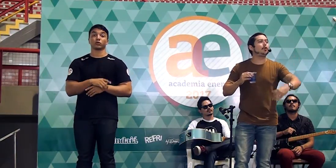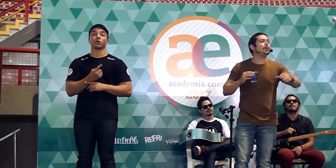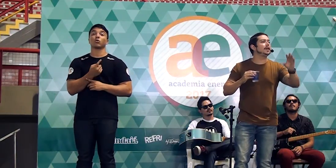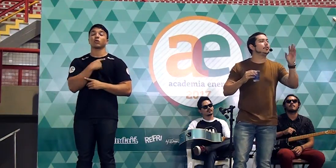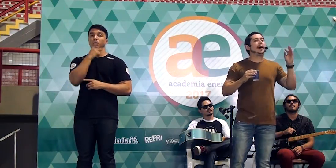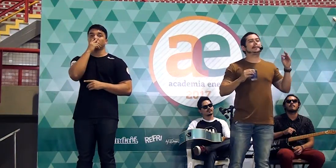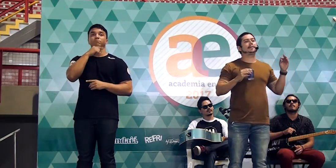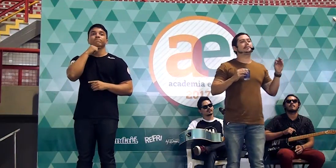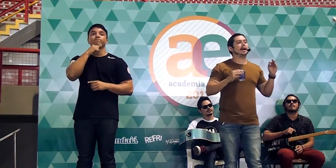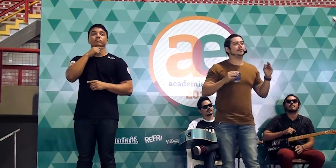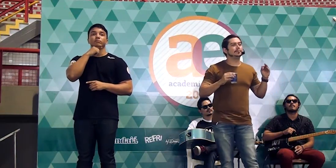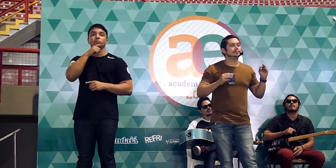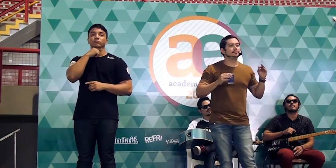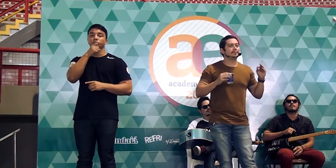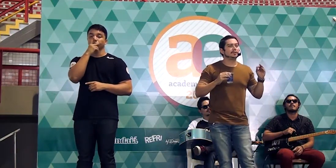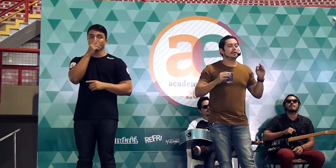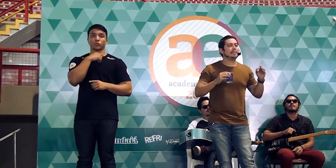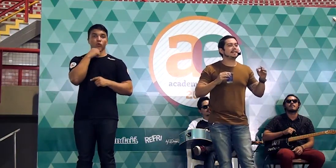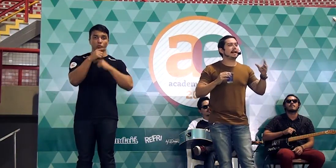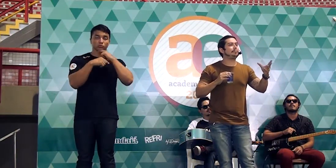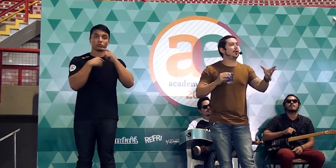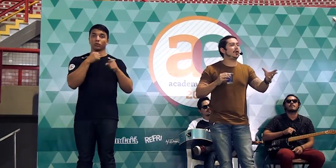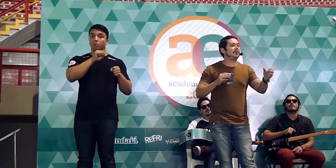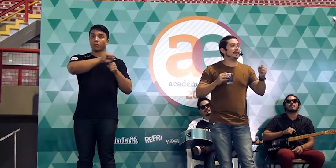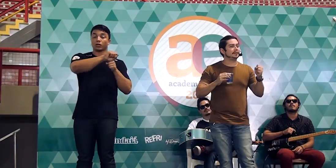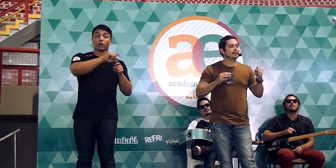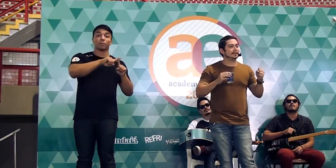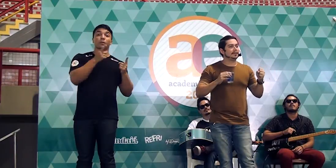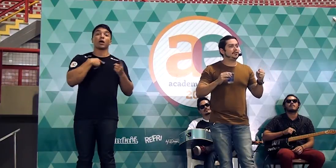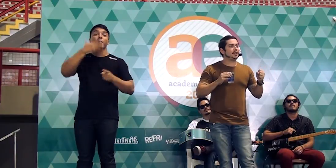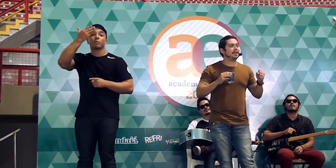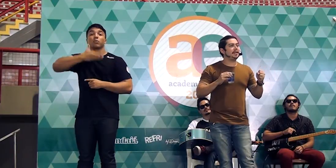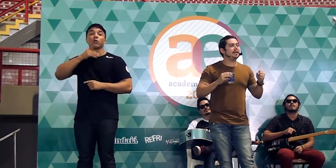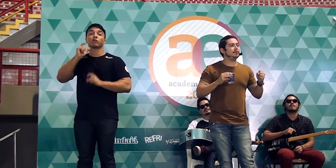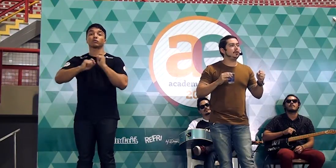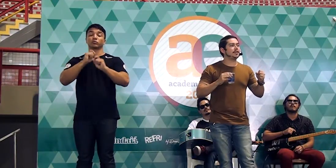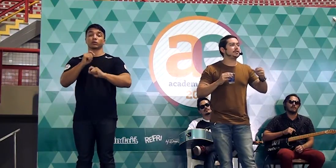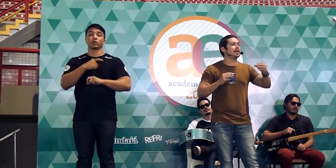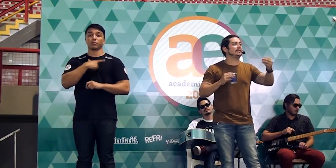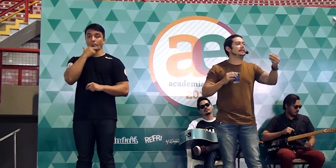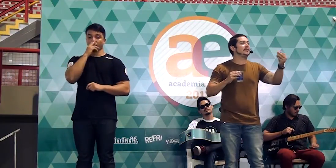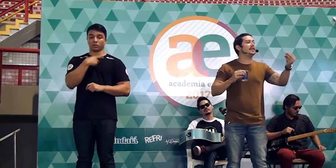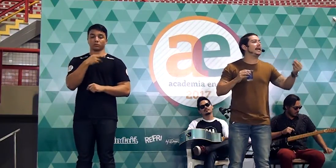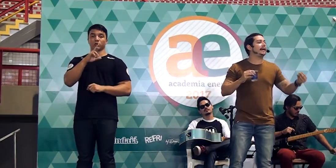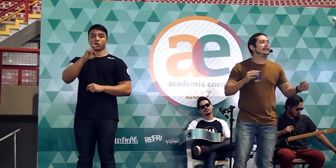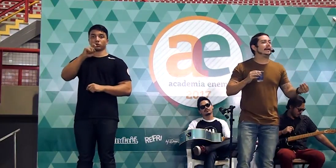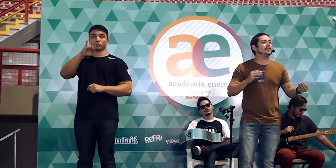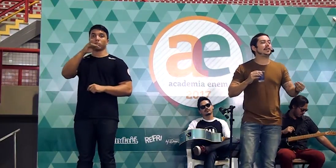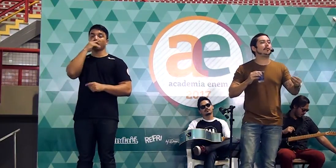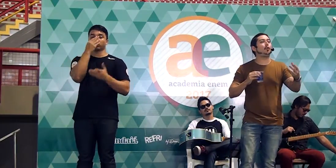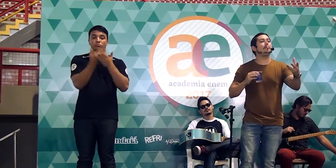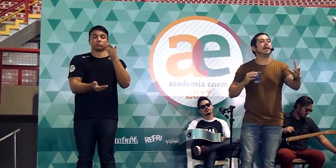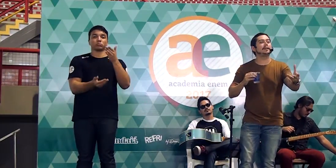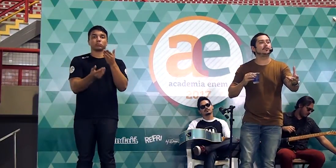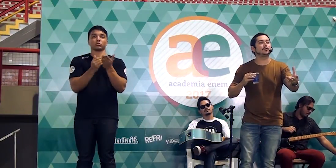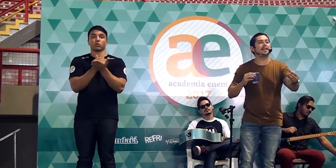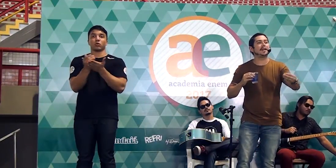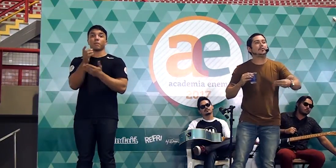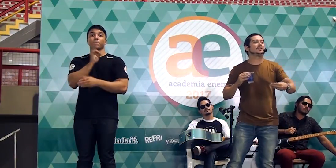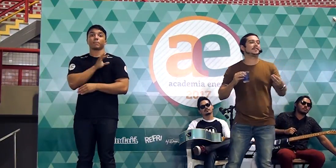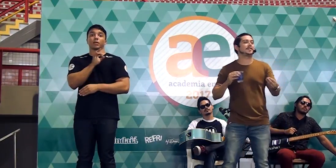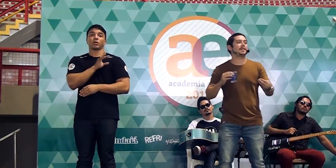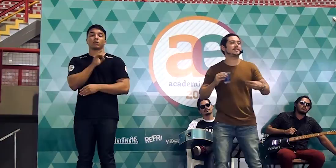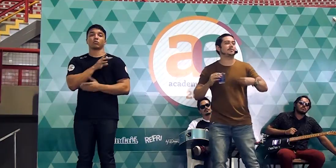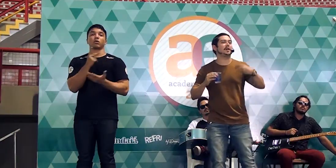Não concluíram o atentado, mas era prova de que o regime militar estava em queda. Eles estavam com medo do